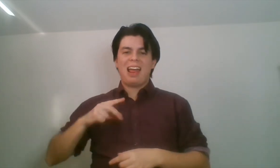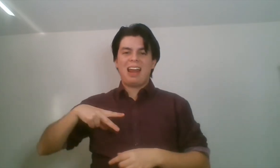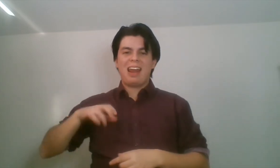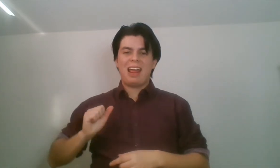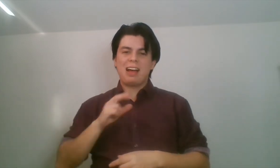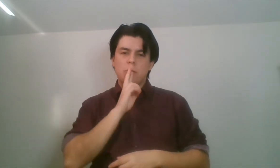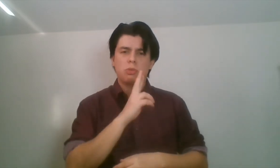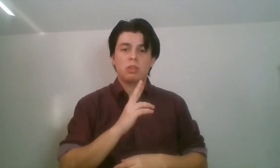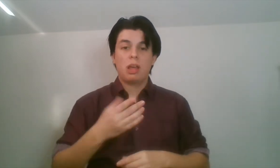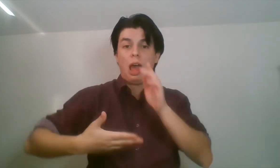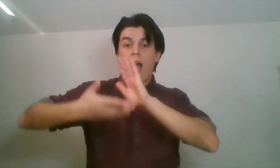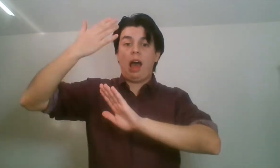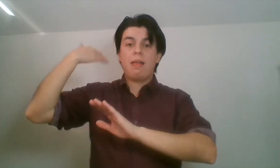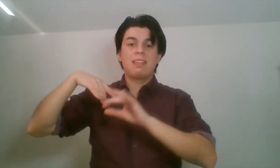tengo entendido, no era así.